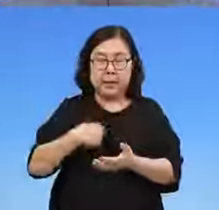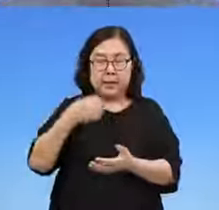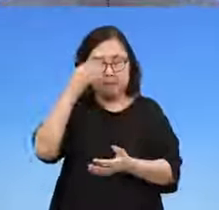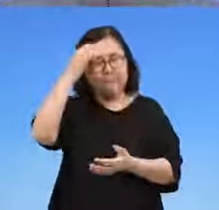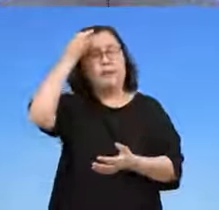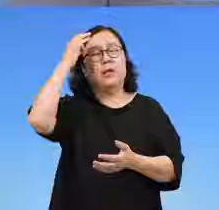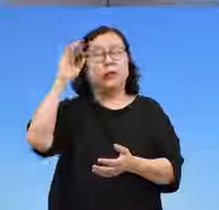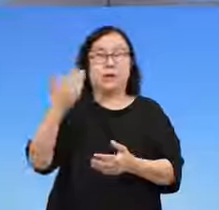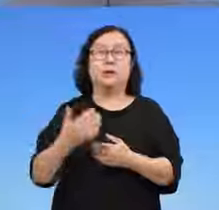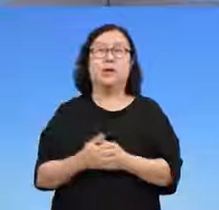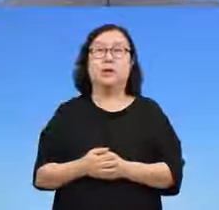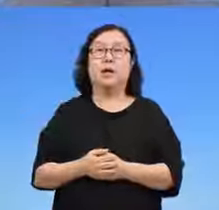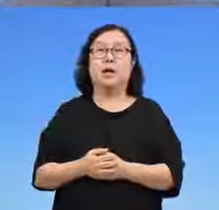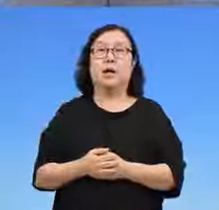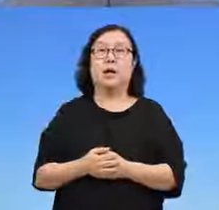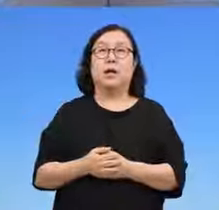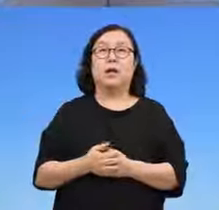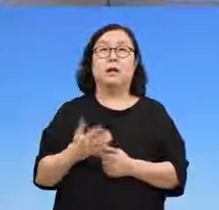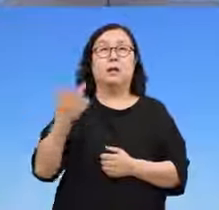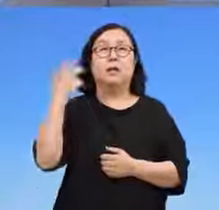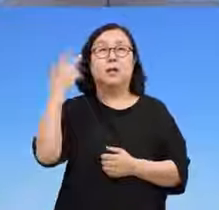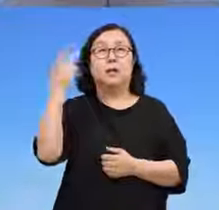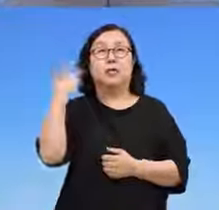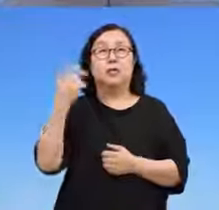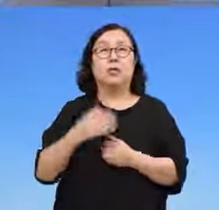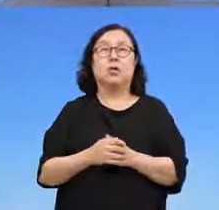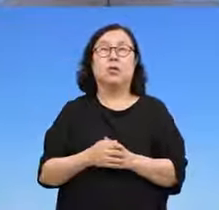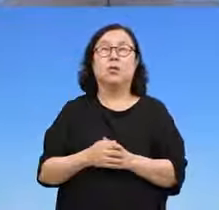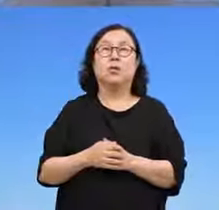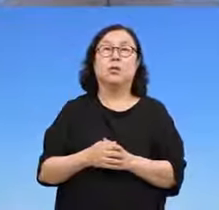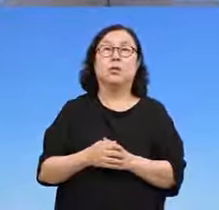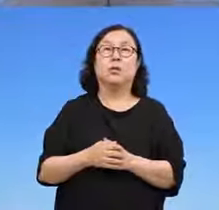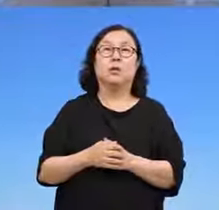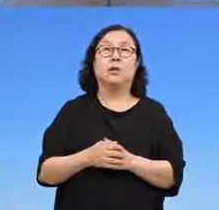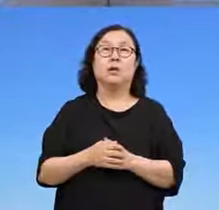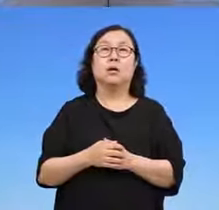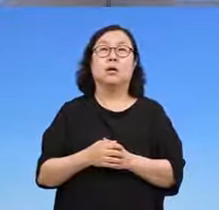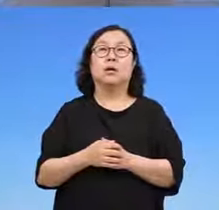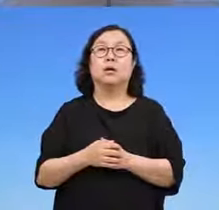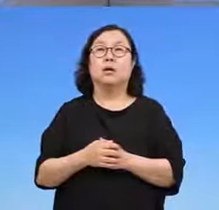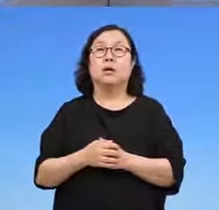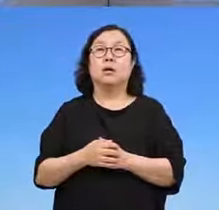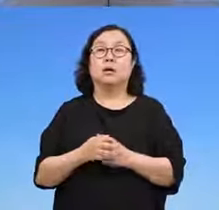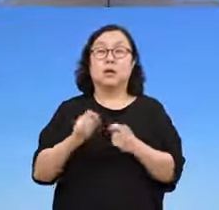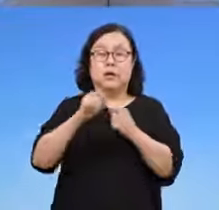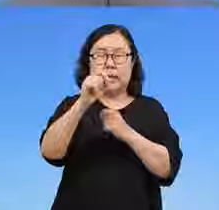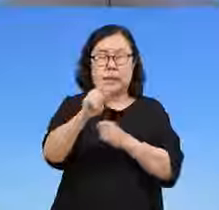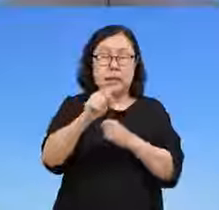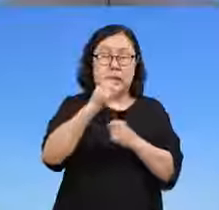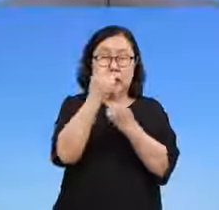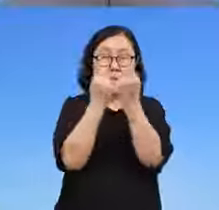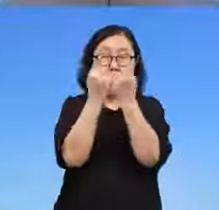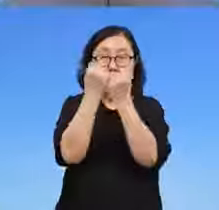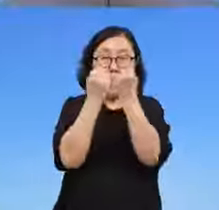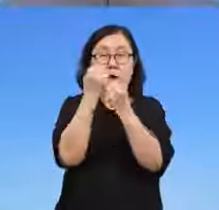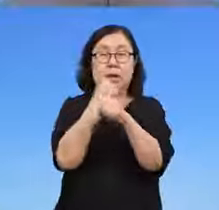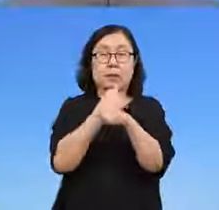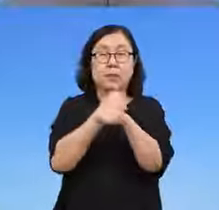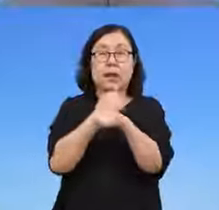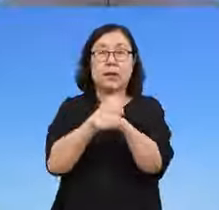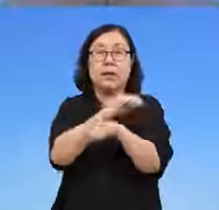감격이 있었는지 아십니까? 지난주에도 제가 좀 길게 설명했기 때문에 눈치가 빠른 분들은 좀